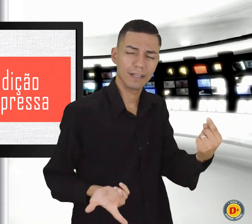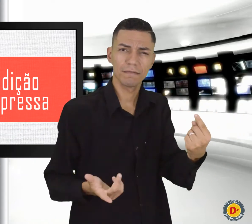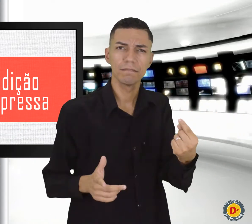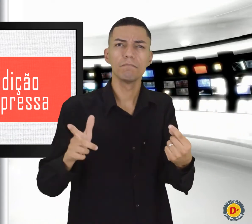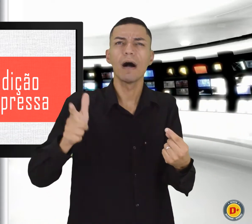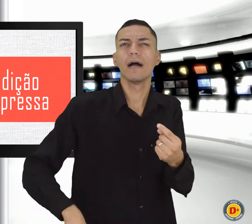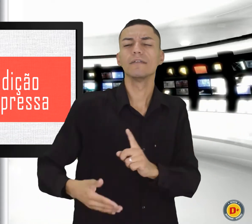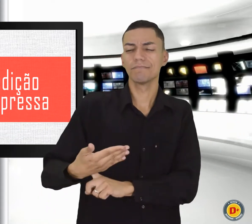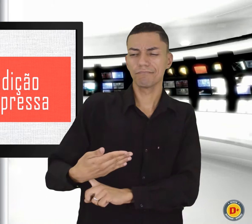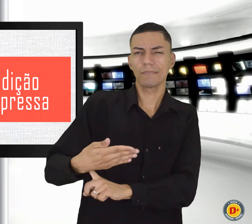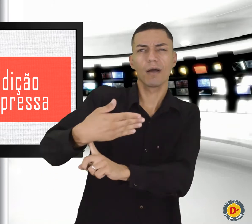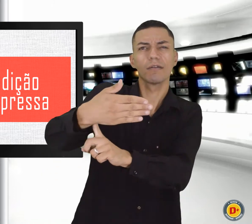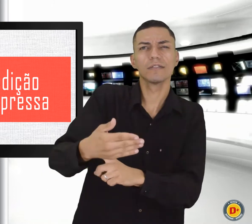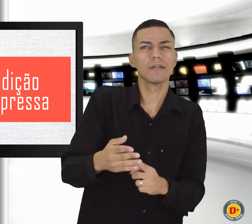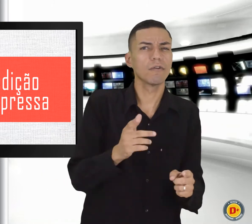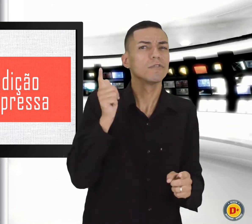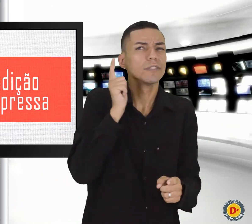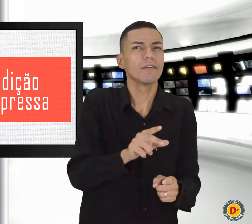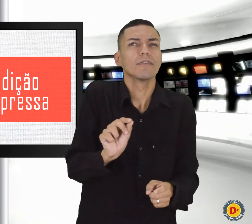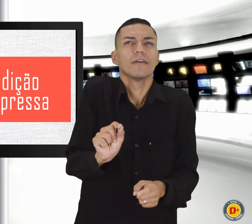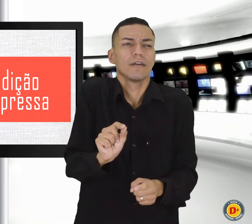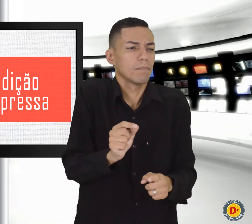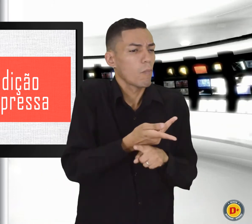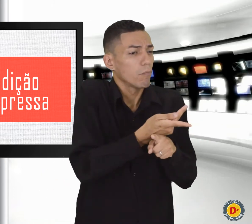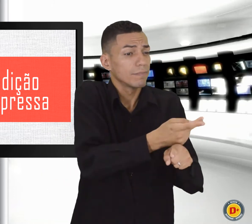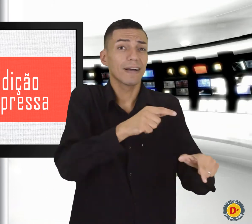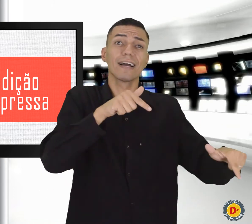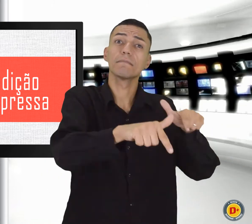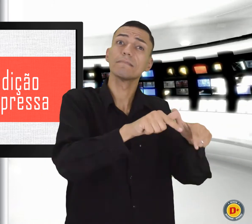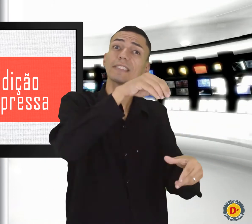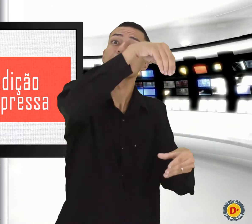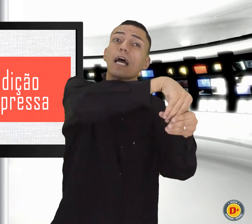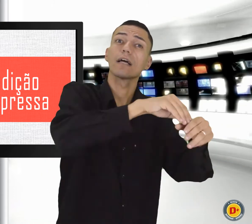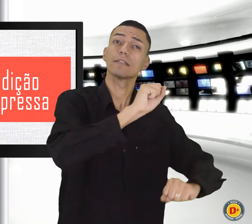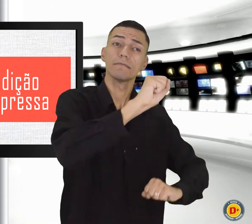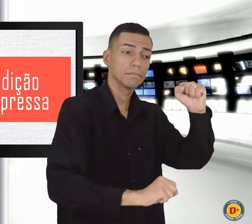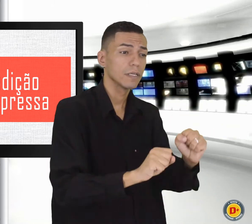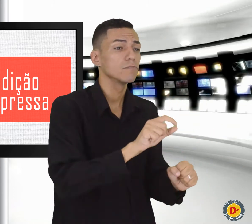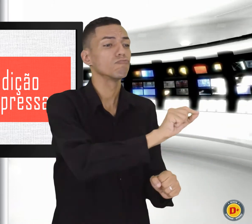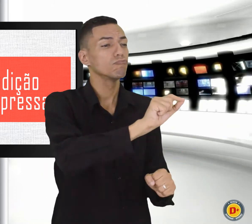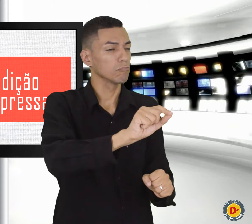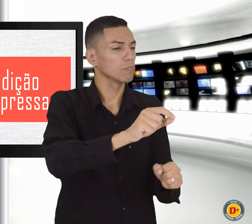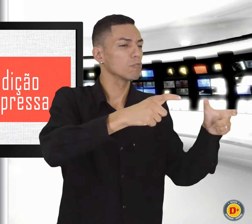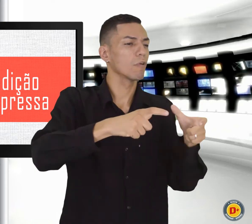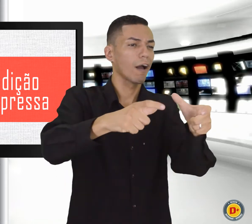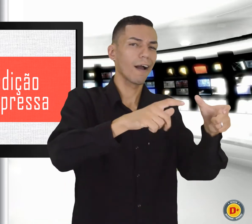que a própria empresa desconhece porque não sabe que é emprego apoiado e como um cliente